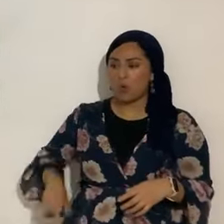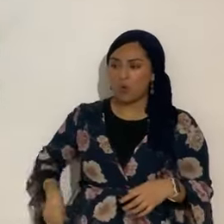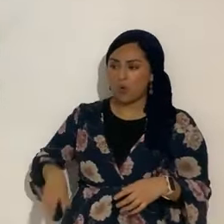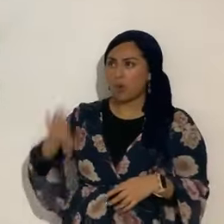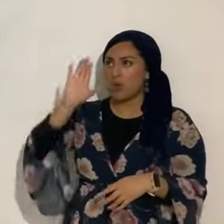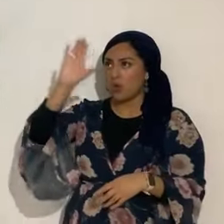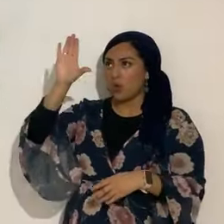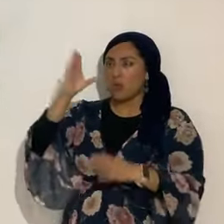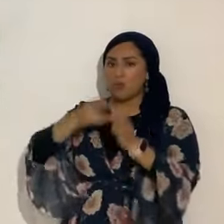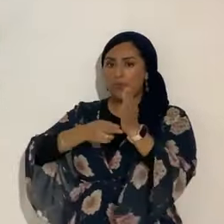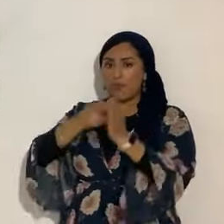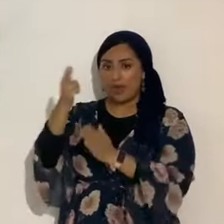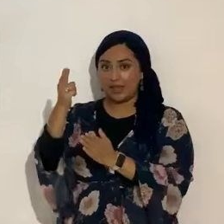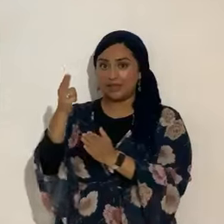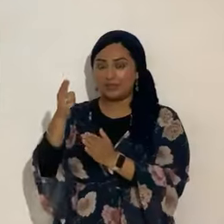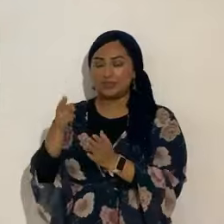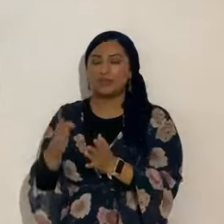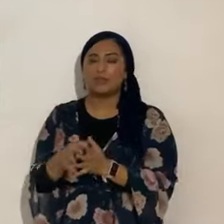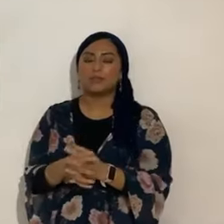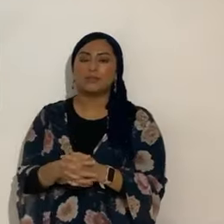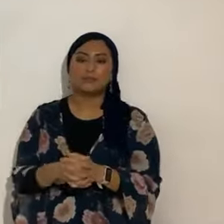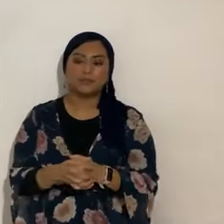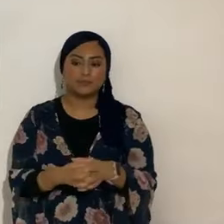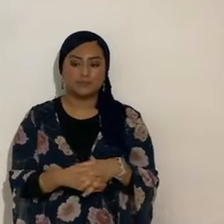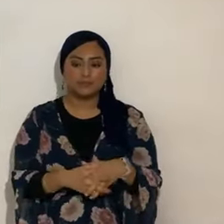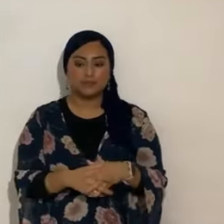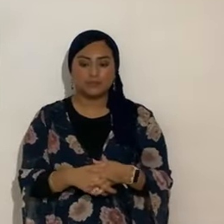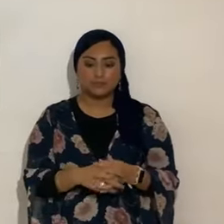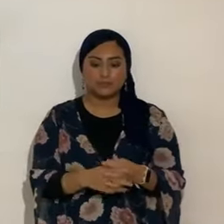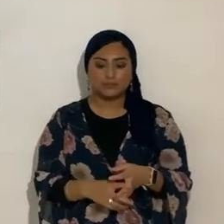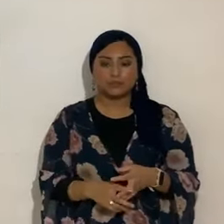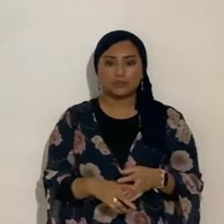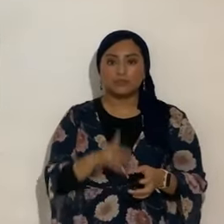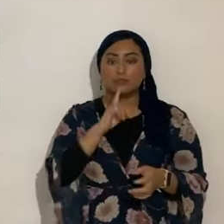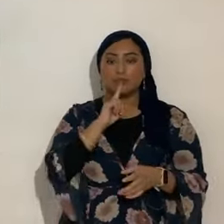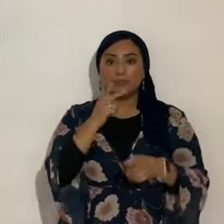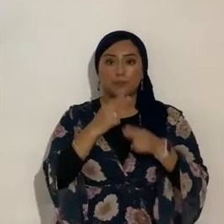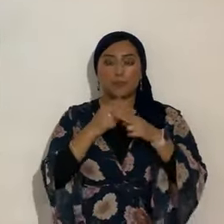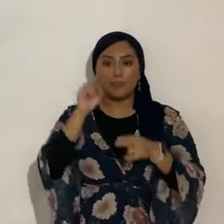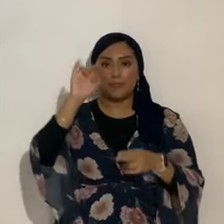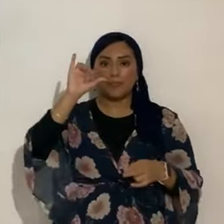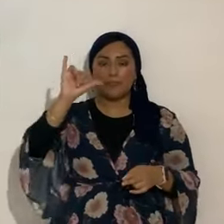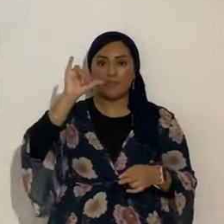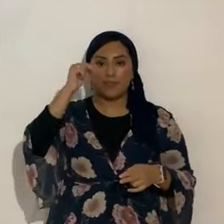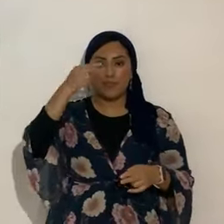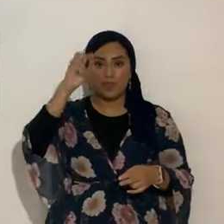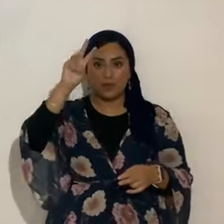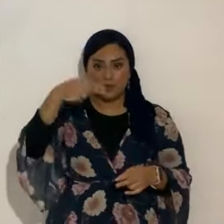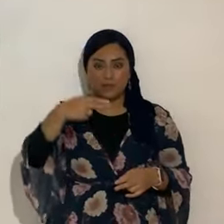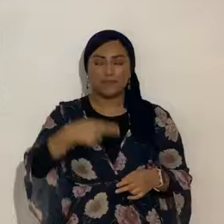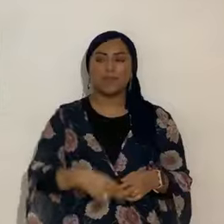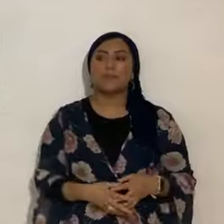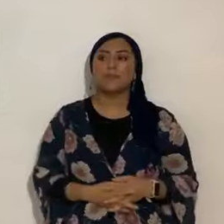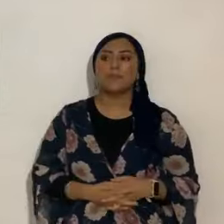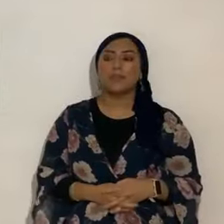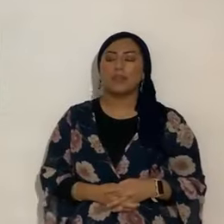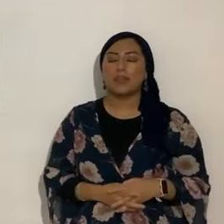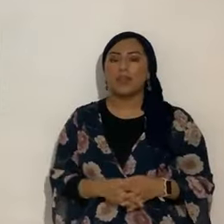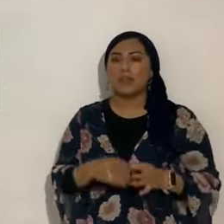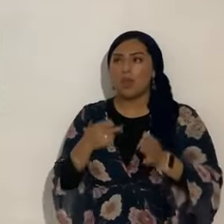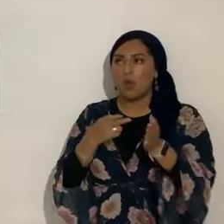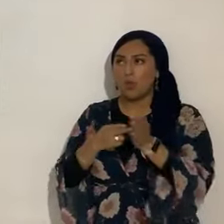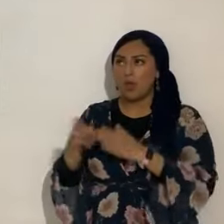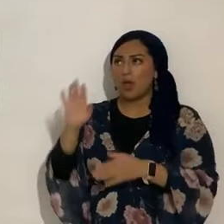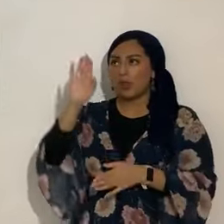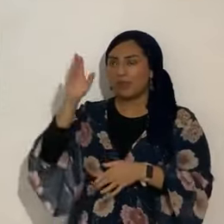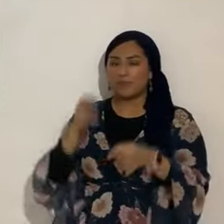Sí, claro, no decía Yahweh, ¿verdad? Decía Yahvé, pero lo correcto es Yahweh. Sí, justo eres tú, oh Yahweh, y rectos